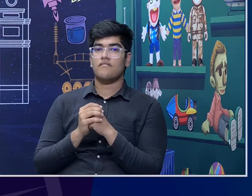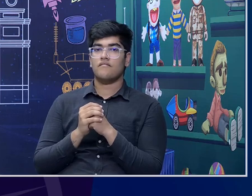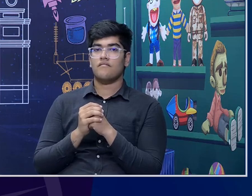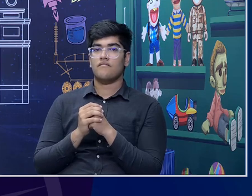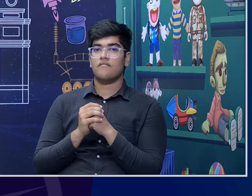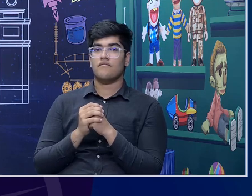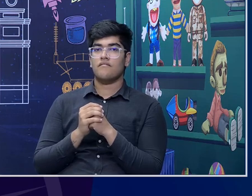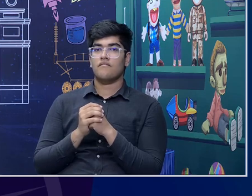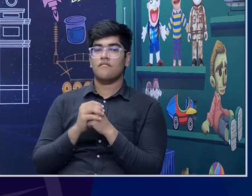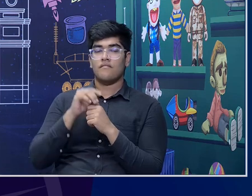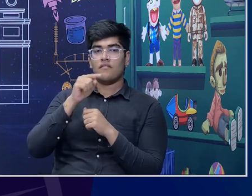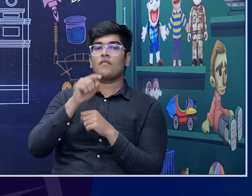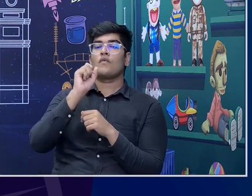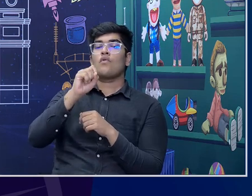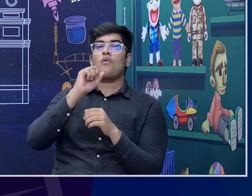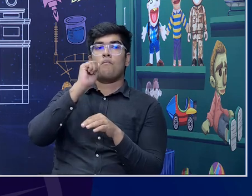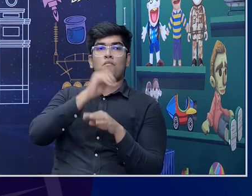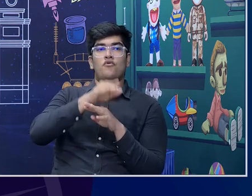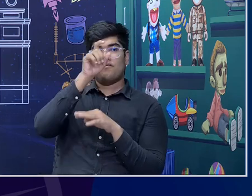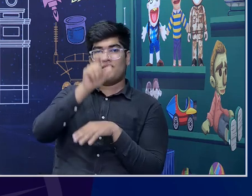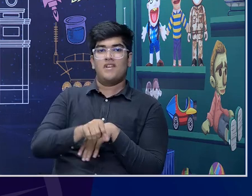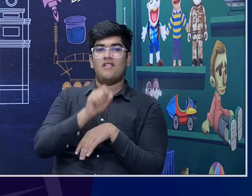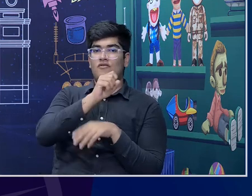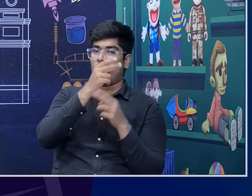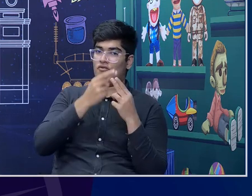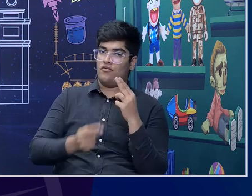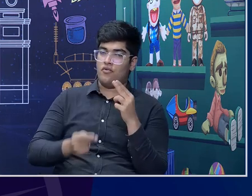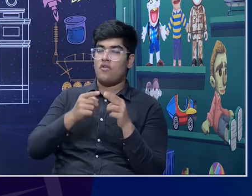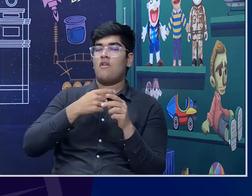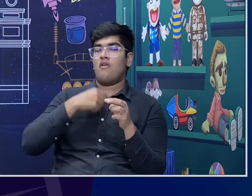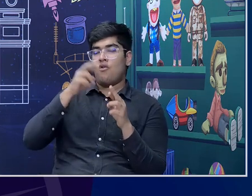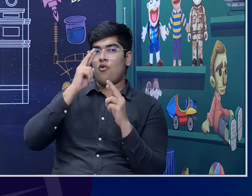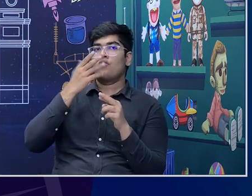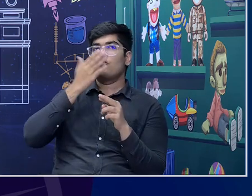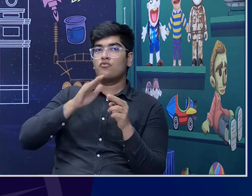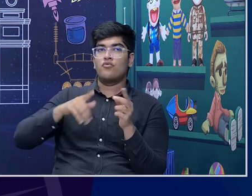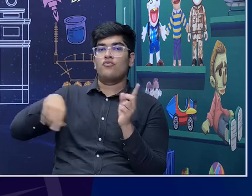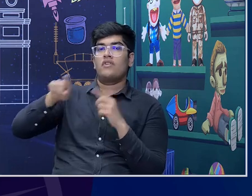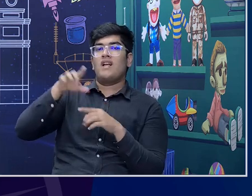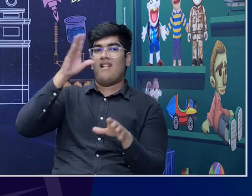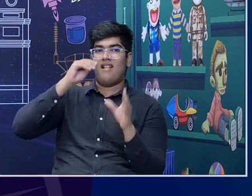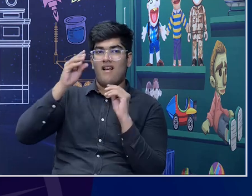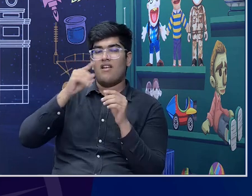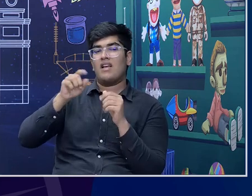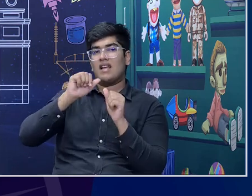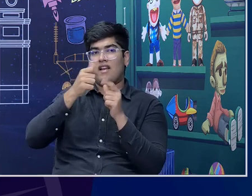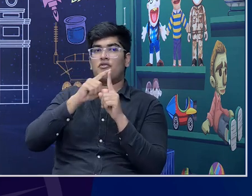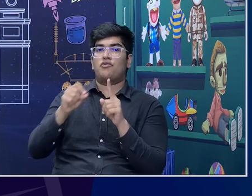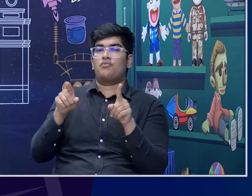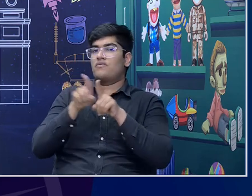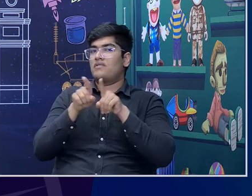वो इस डाकी की कहानी को हमाई स्टुडेंट्स और लर्नर्स भी इस तरह से बना सकते हैं, उनकी टीचर बना सकते हैं,